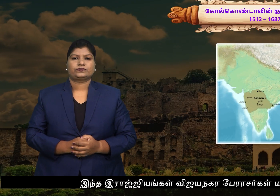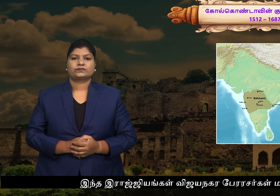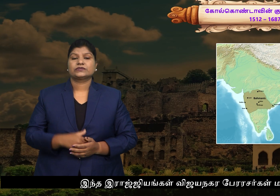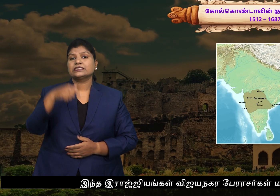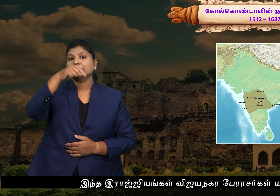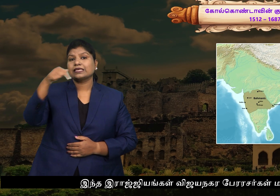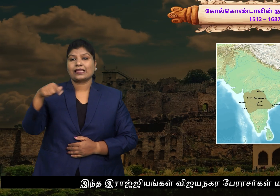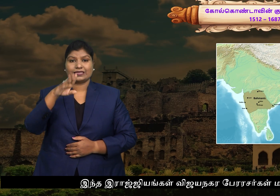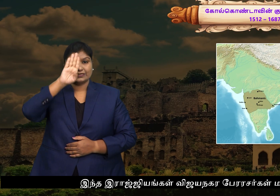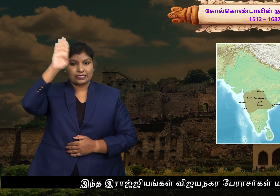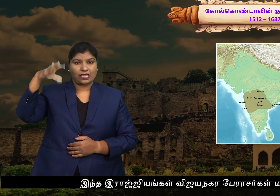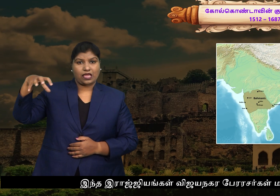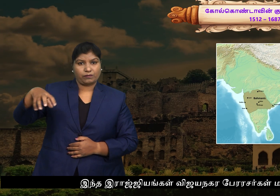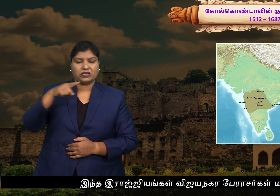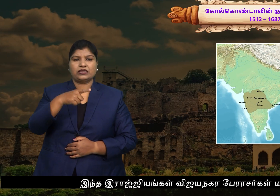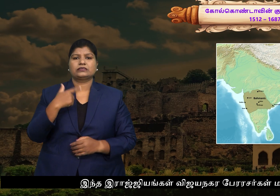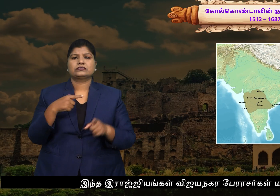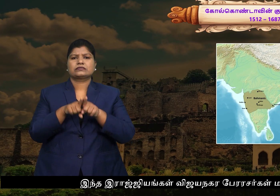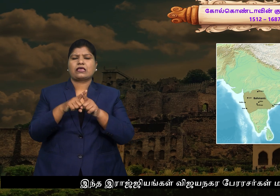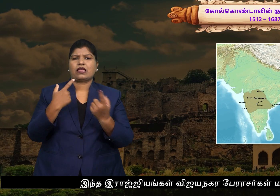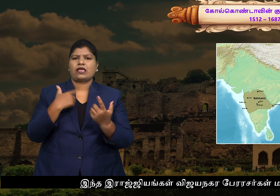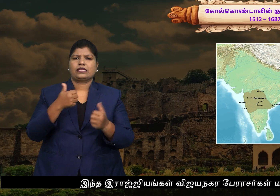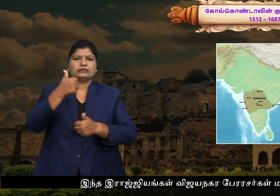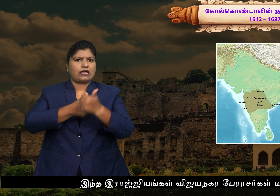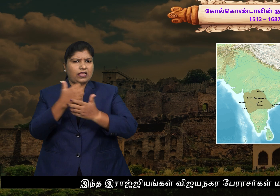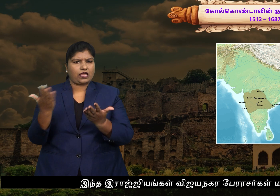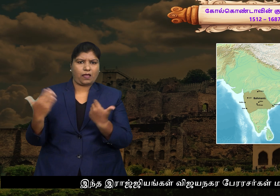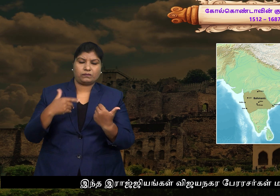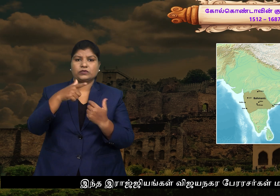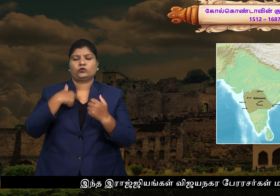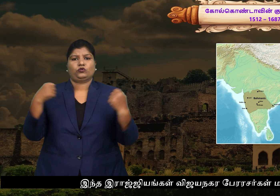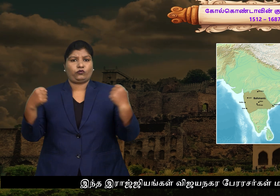இந்த ராஜ்யங்கள் விஜயநகர பேரரசுகள் மற்றும்